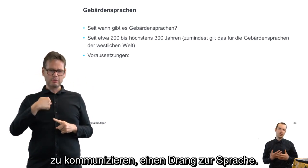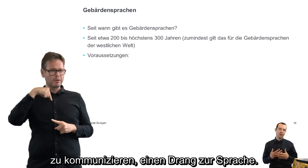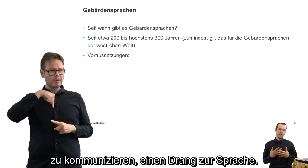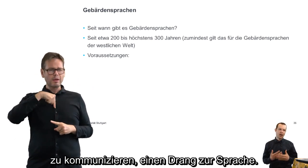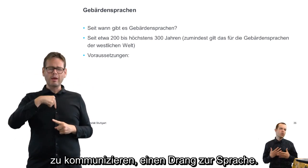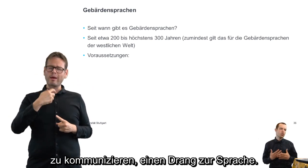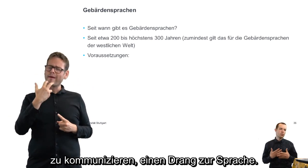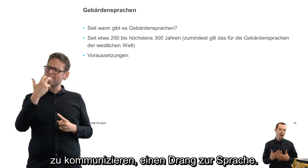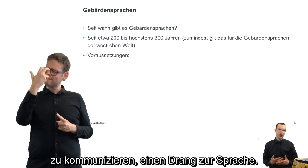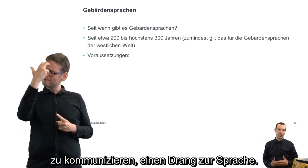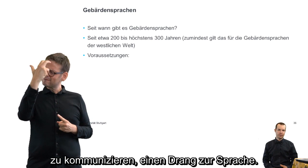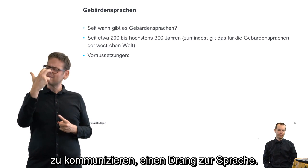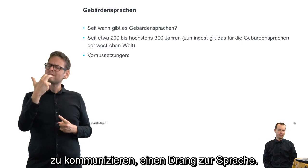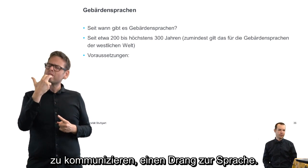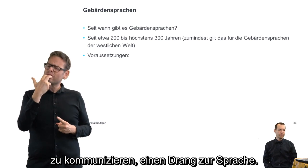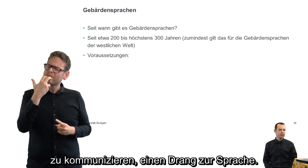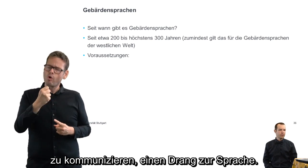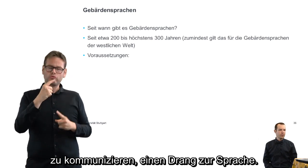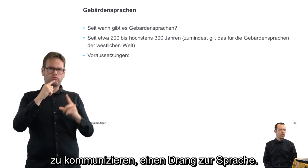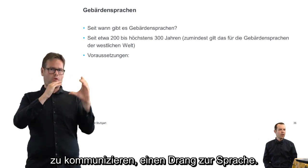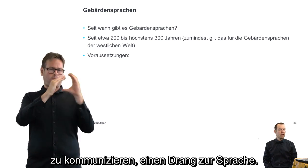kommunizieren, den Drang zur Sprache.